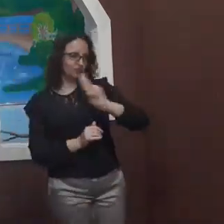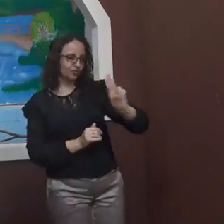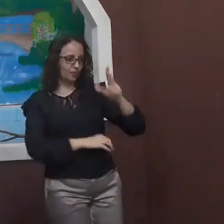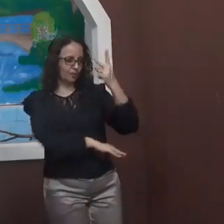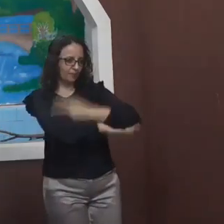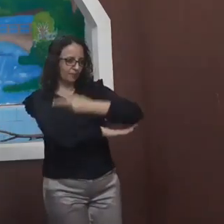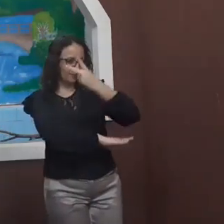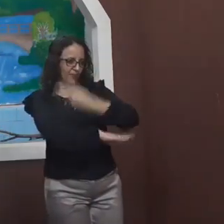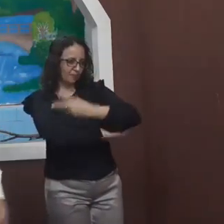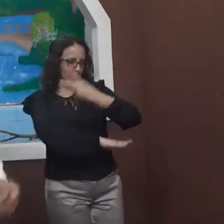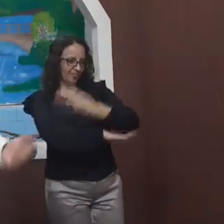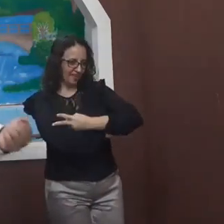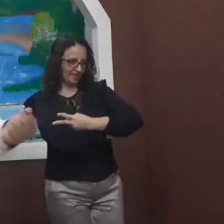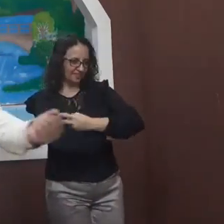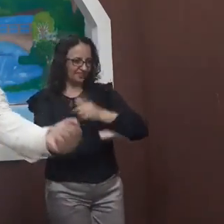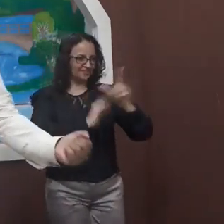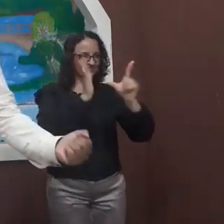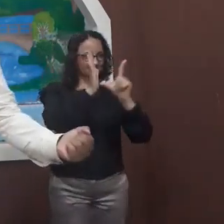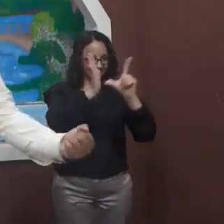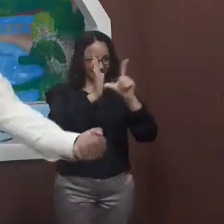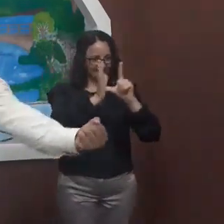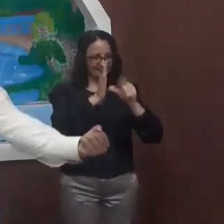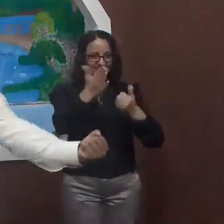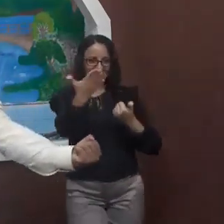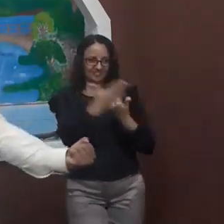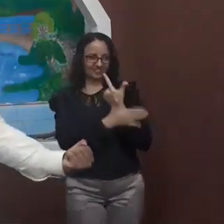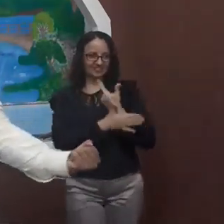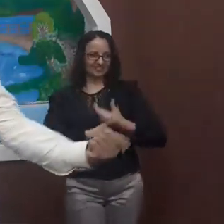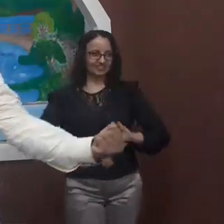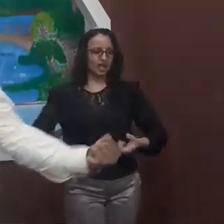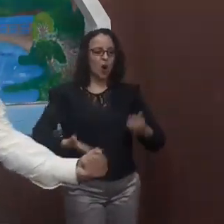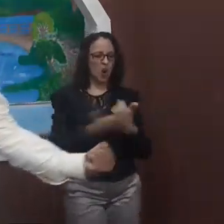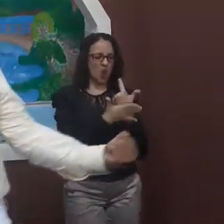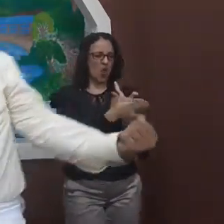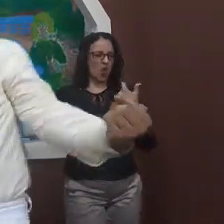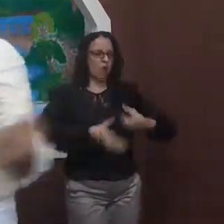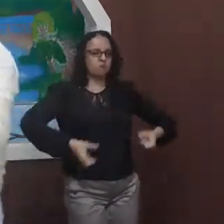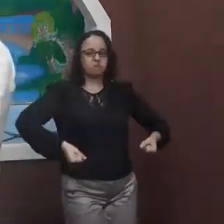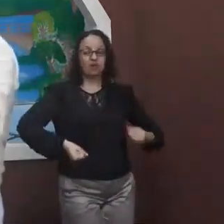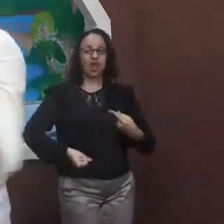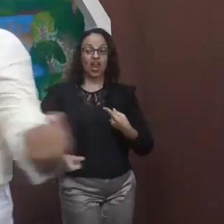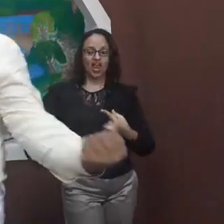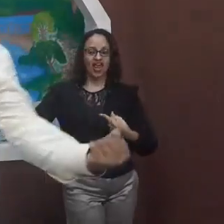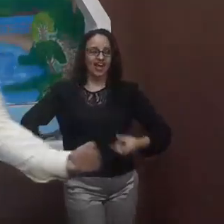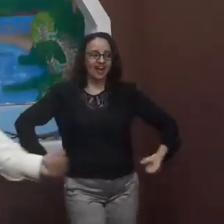Pernambucanas. E sai. Sacola, troncho.